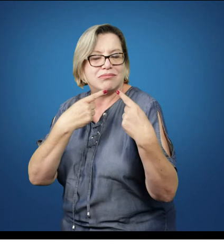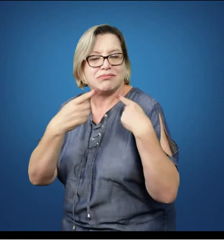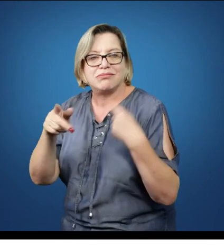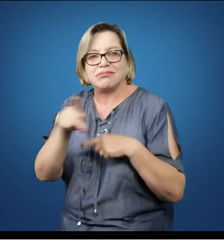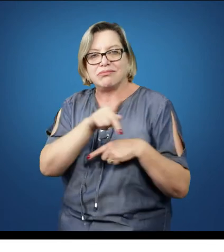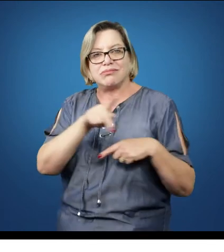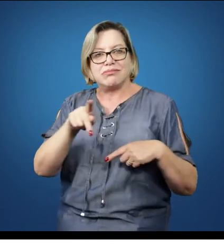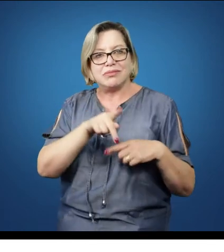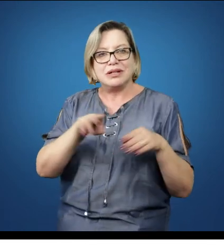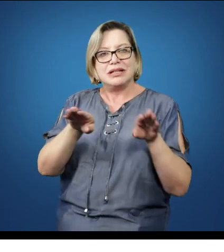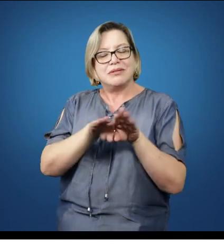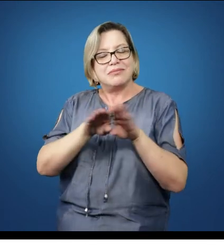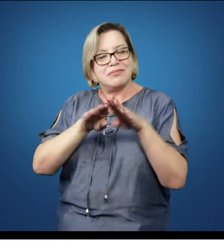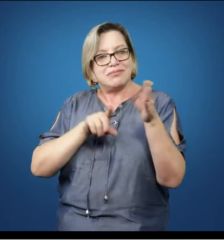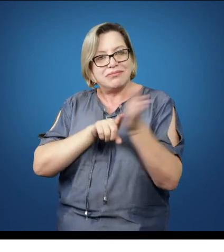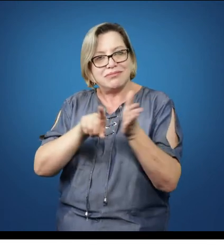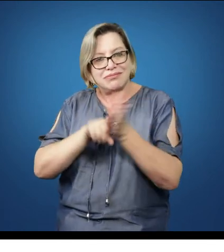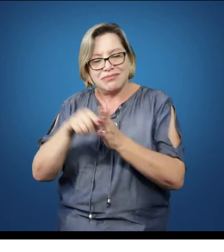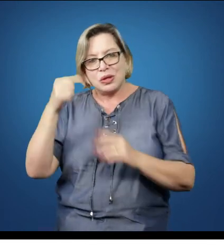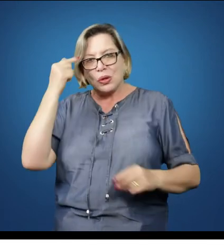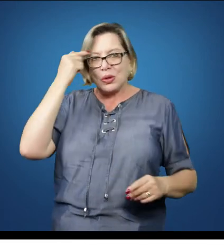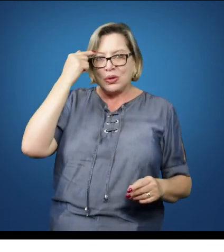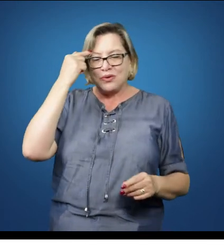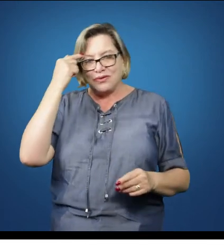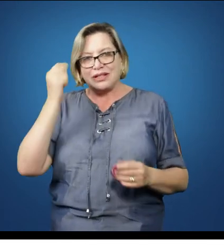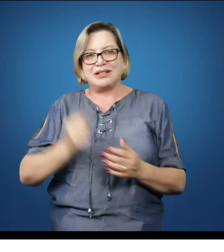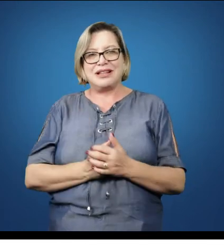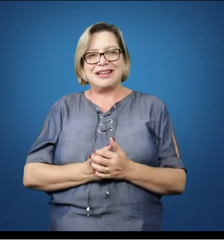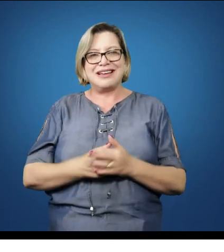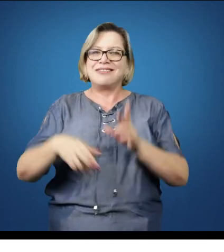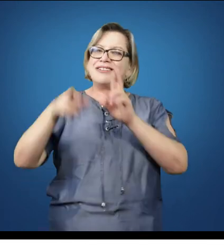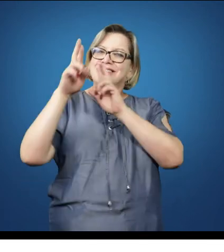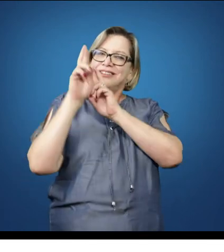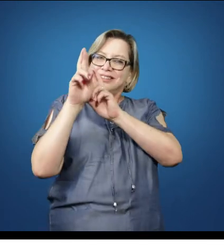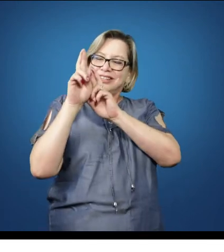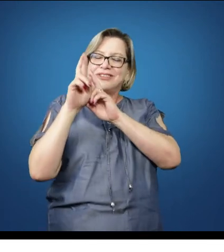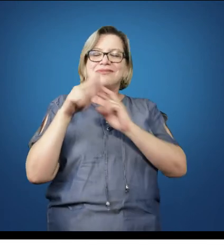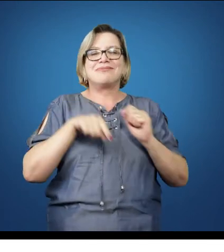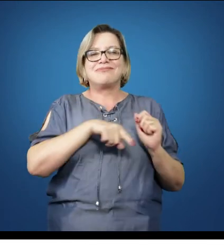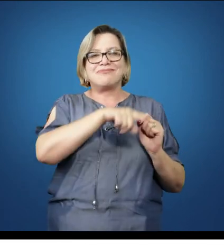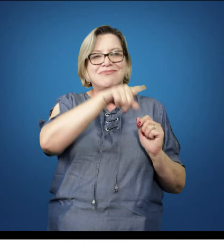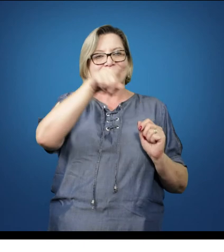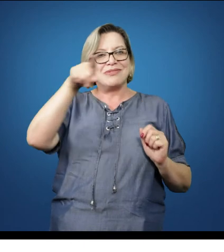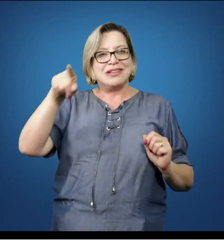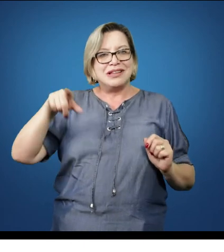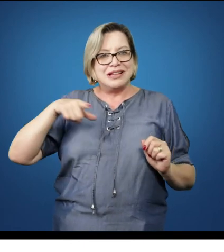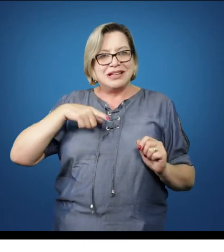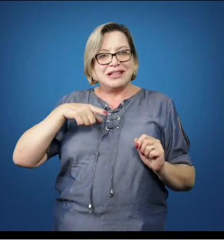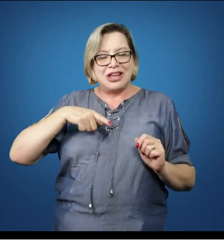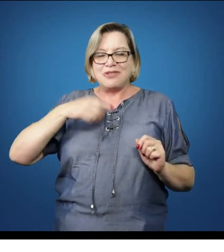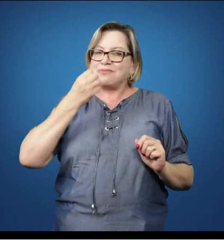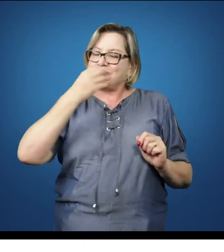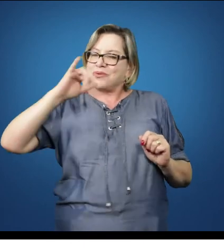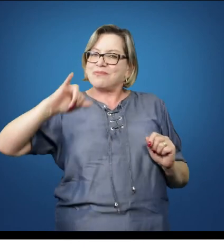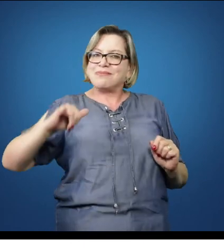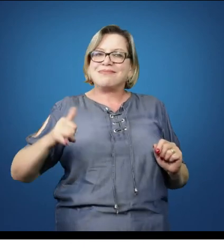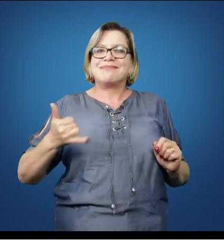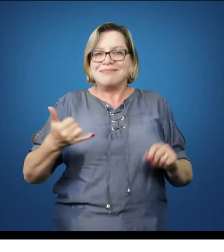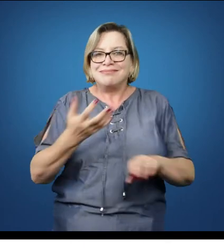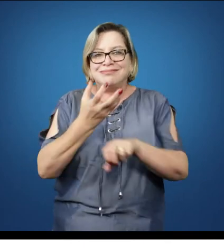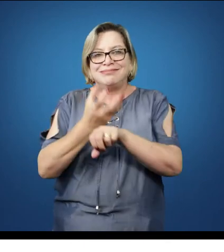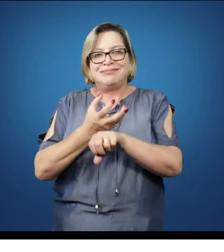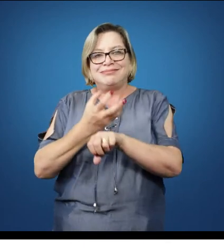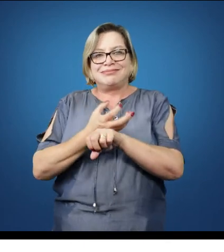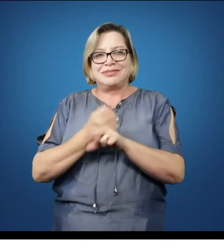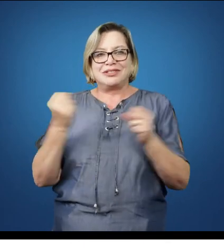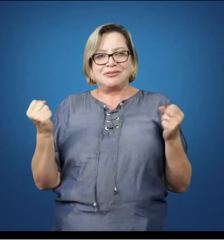disciplina e tirando dúvidas esperamos então que vocês têm um bom aproveitamento dessa disciplina